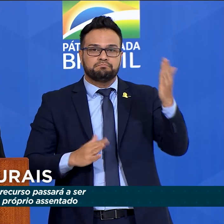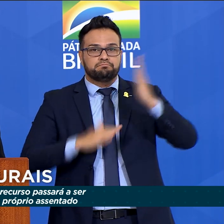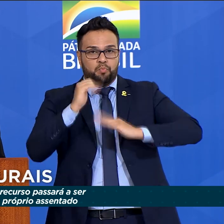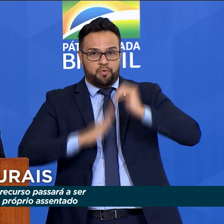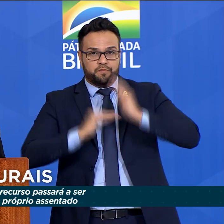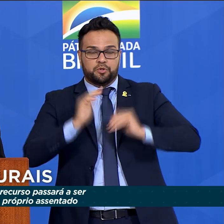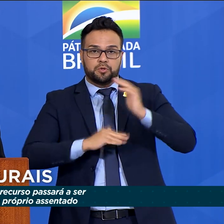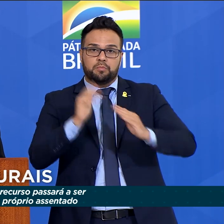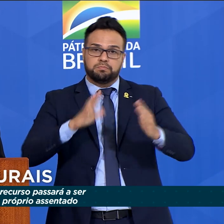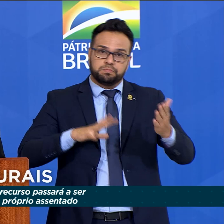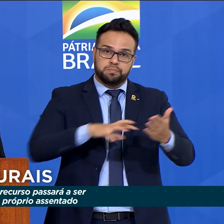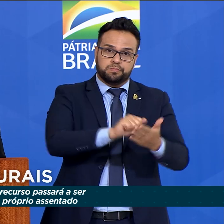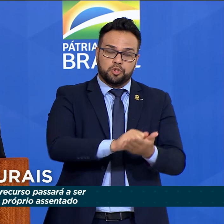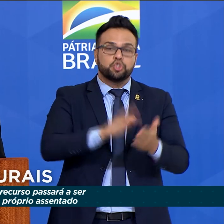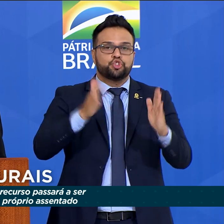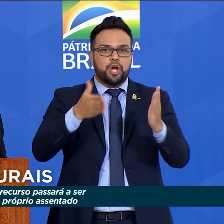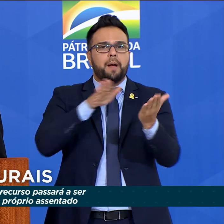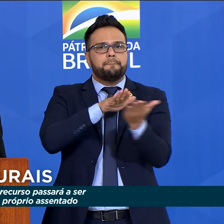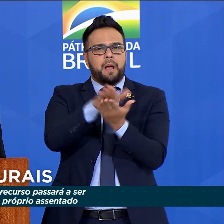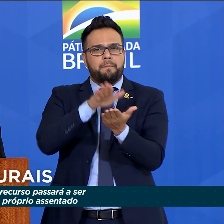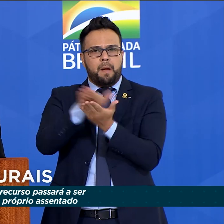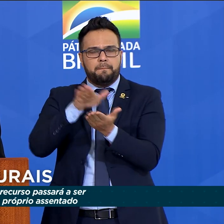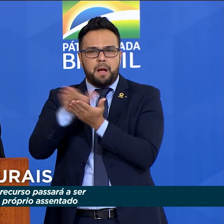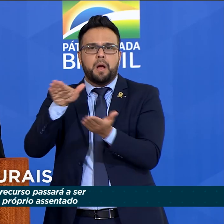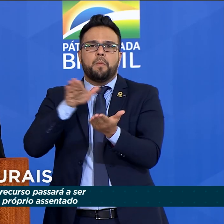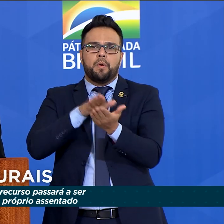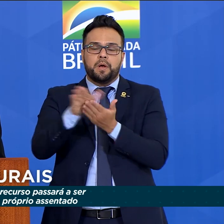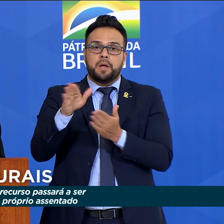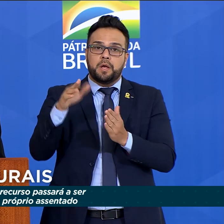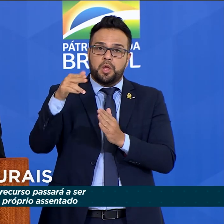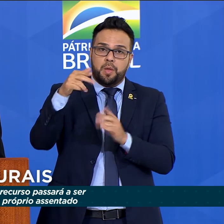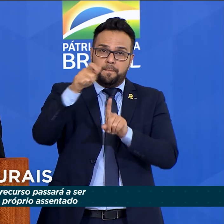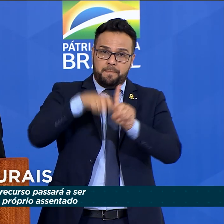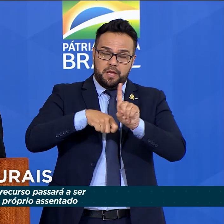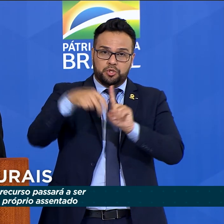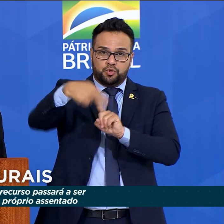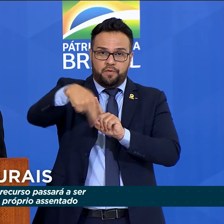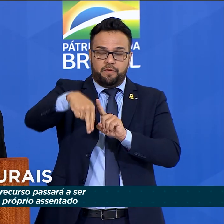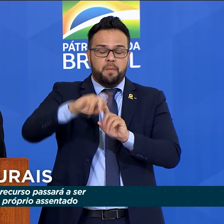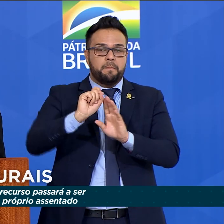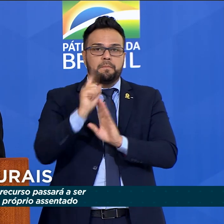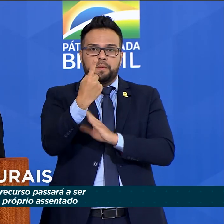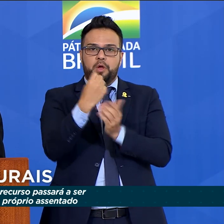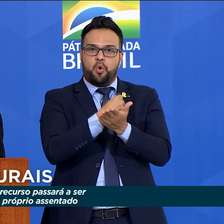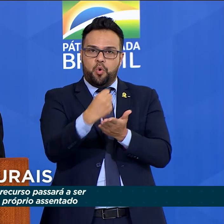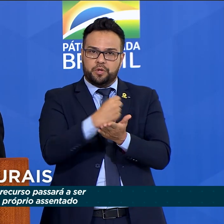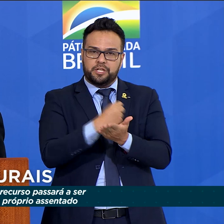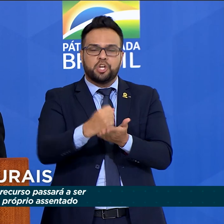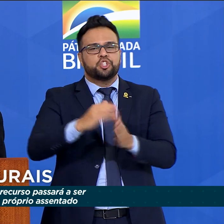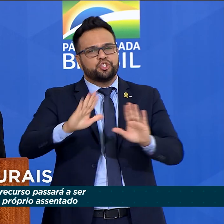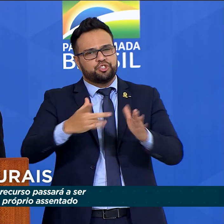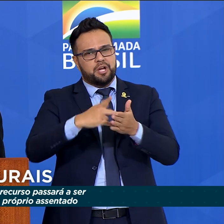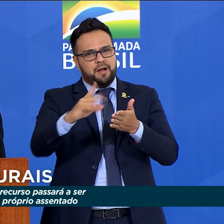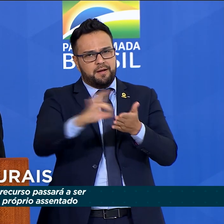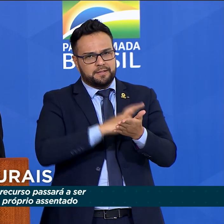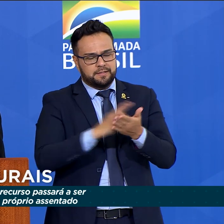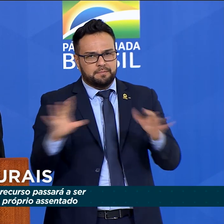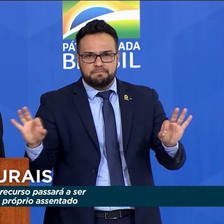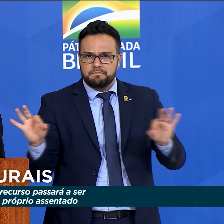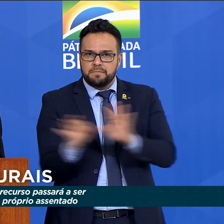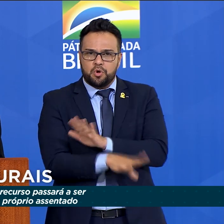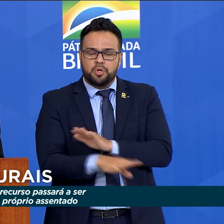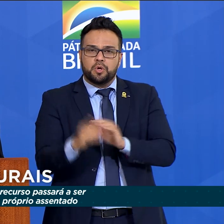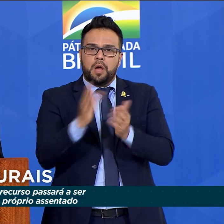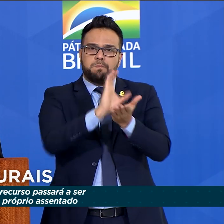esses serviços já publicados. E já no mês de novembro, os primeiros contratos de concessão de crédito já estarão assinados e os recursos estarão sendo